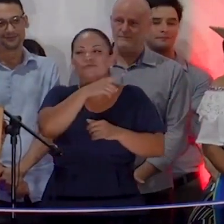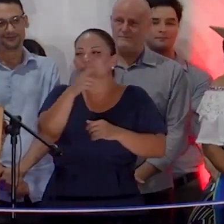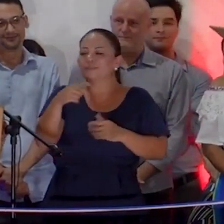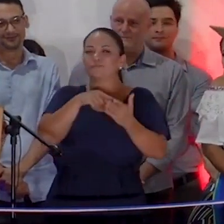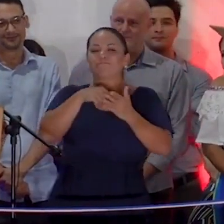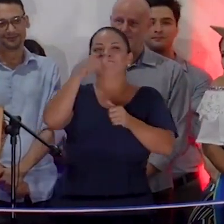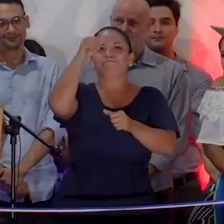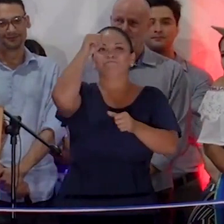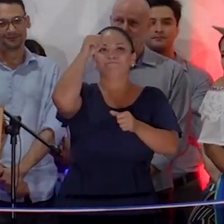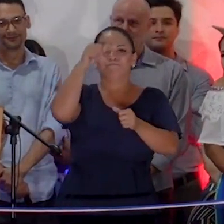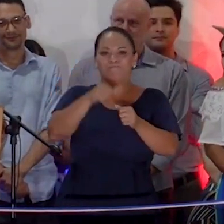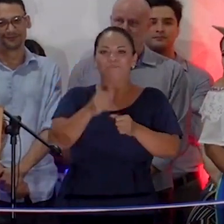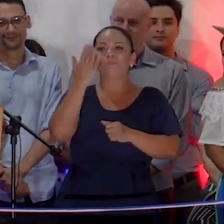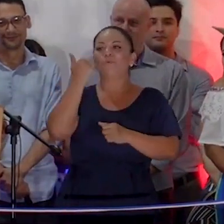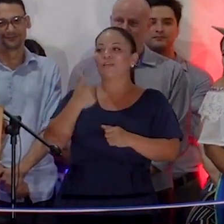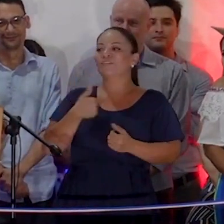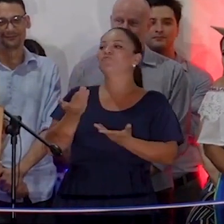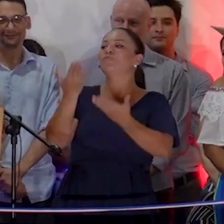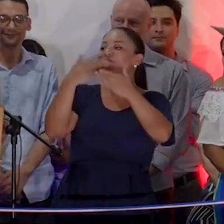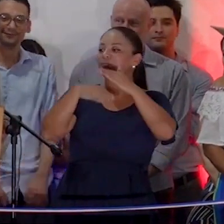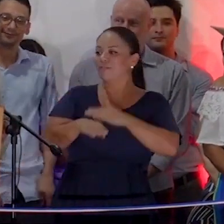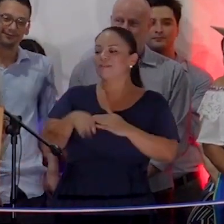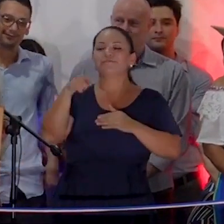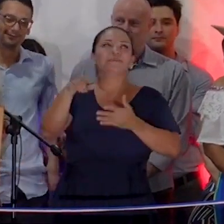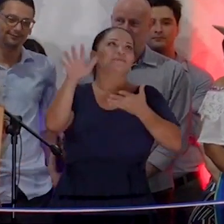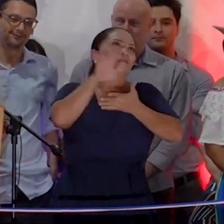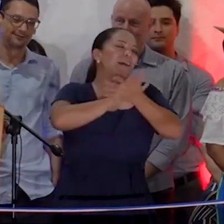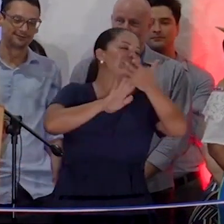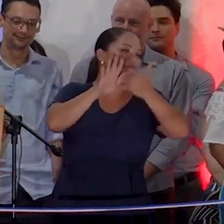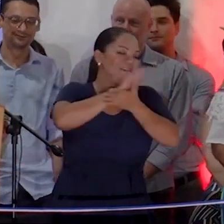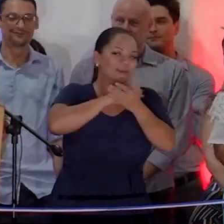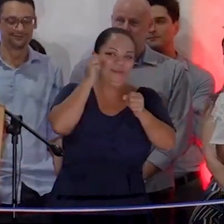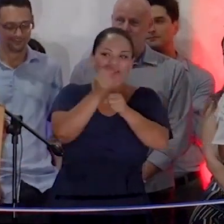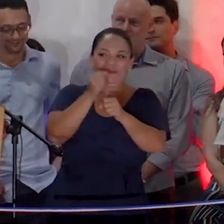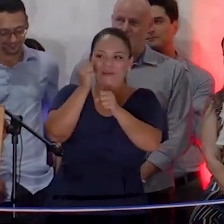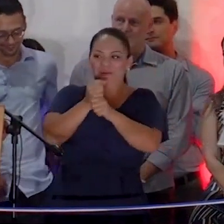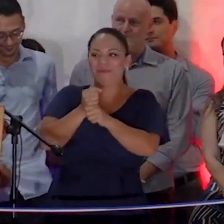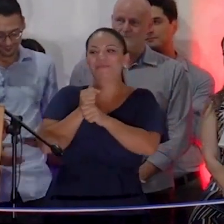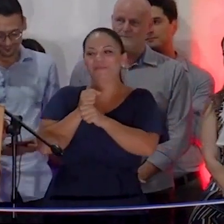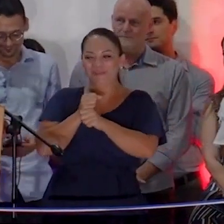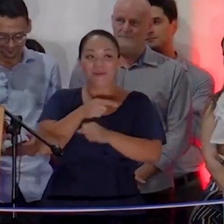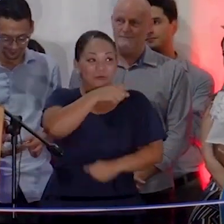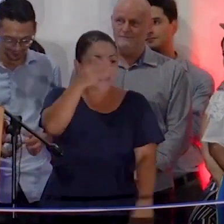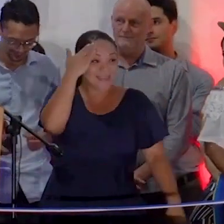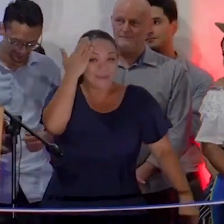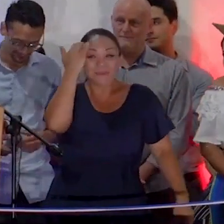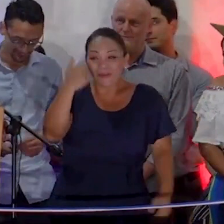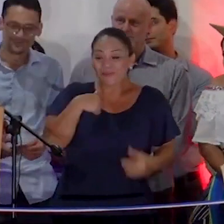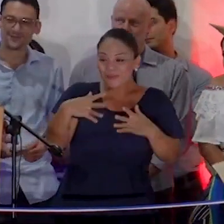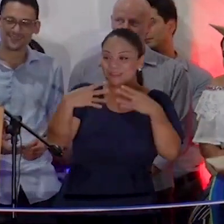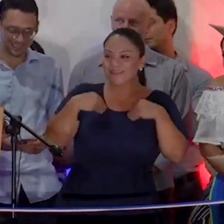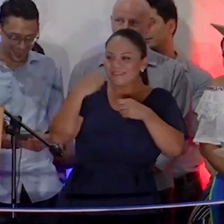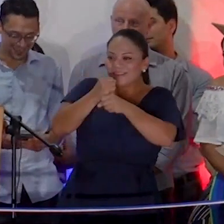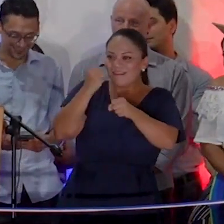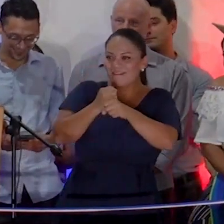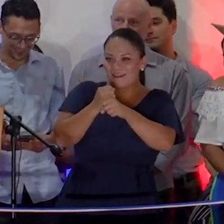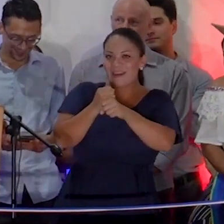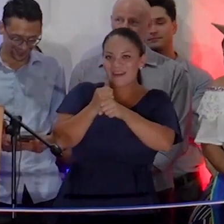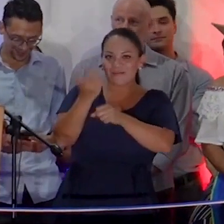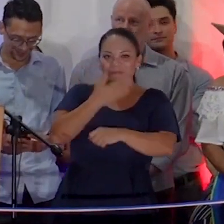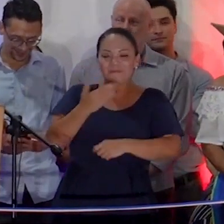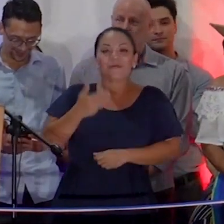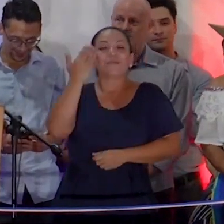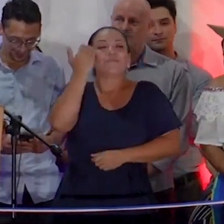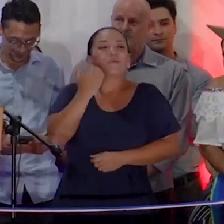por qué me metí yo en este berenjenal. ¿Saben por qué? Porque